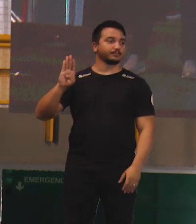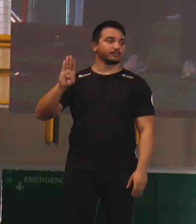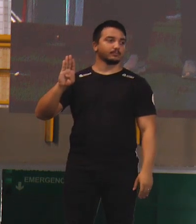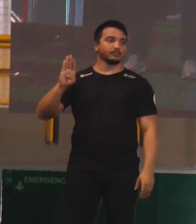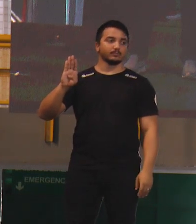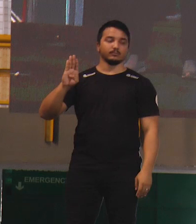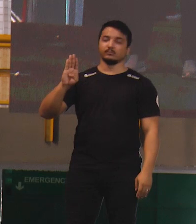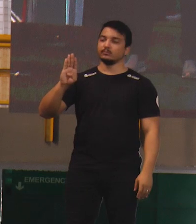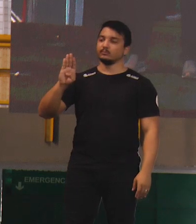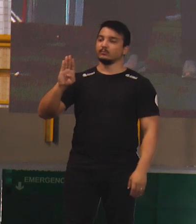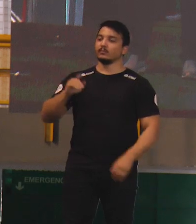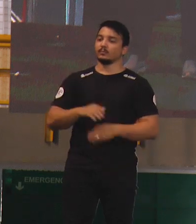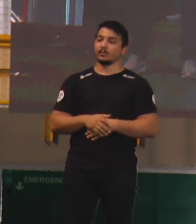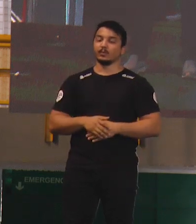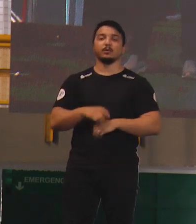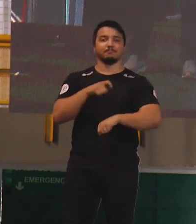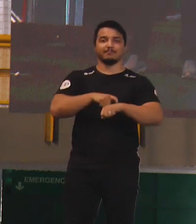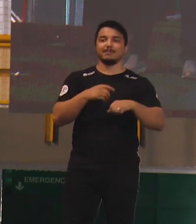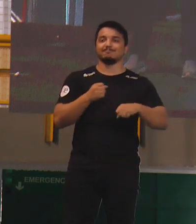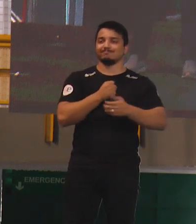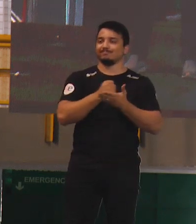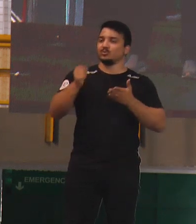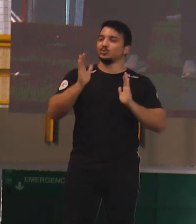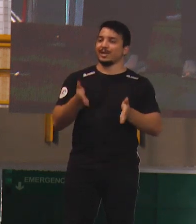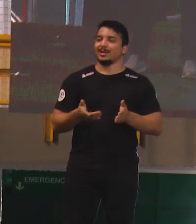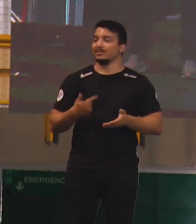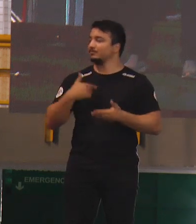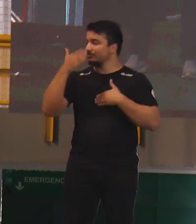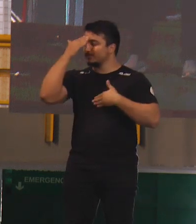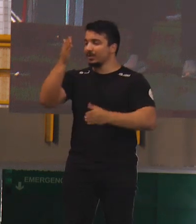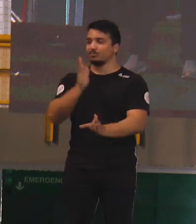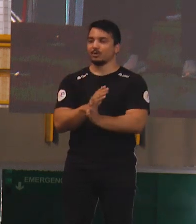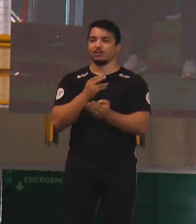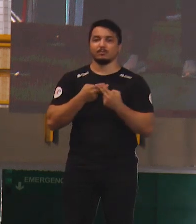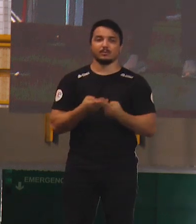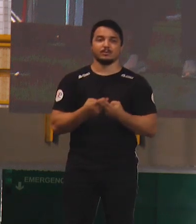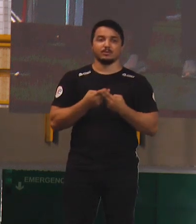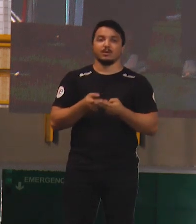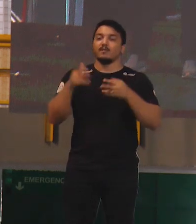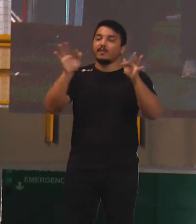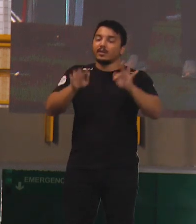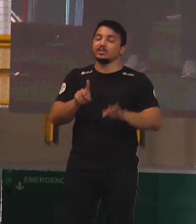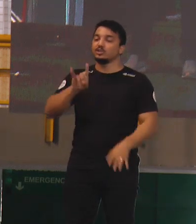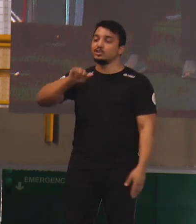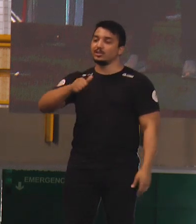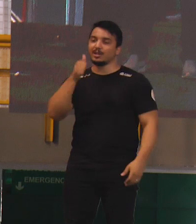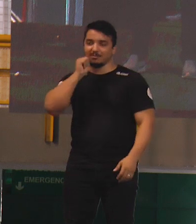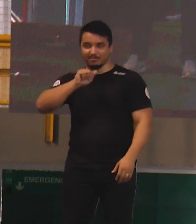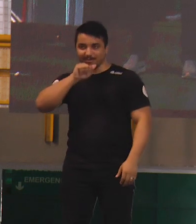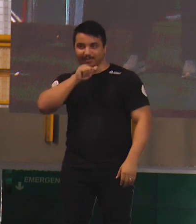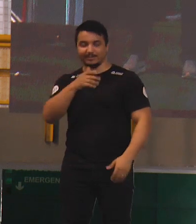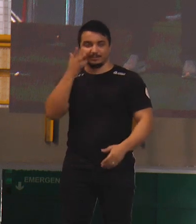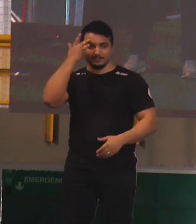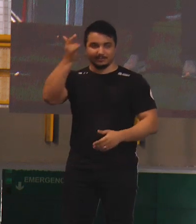estourado. Muito obrigado pela paciência. Feliz Dia das Mães amanhã, né?